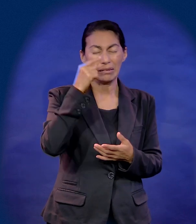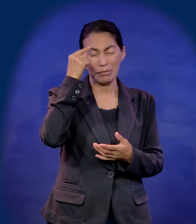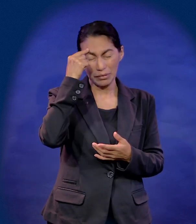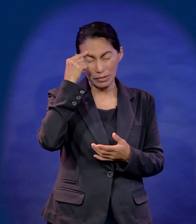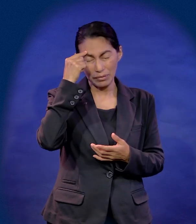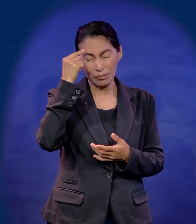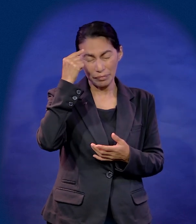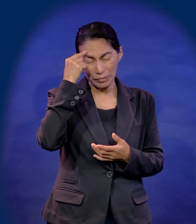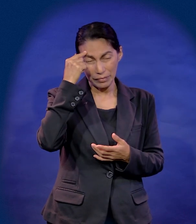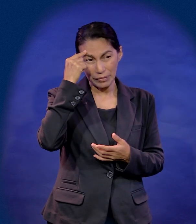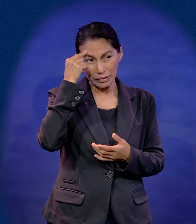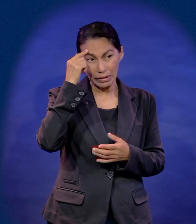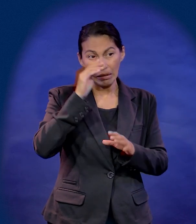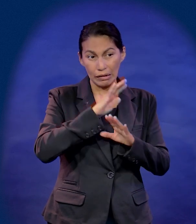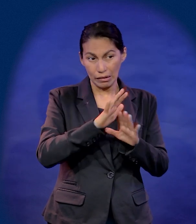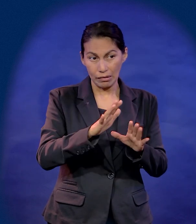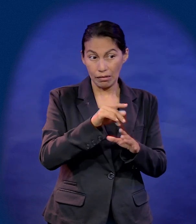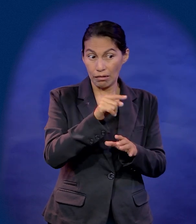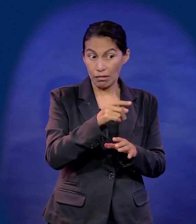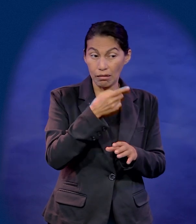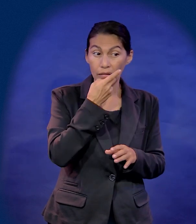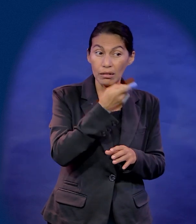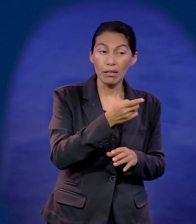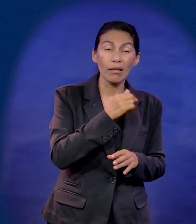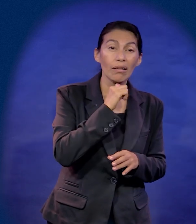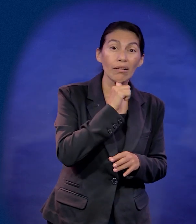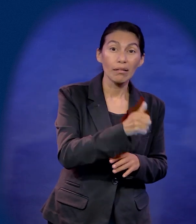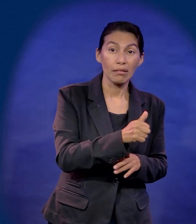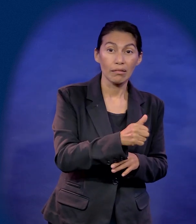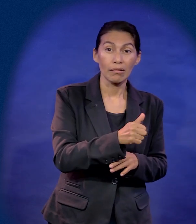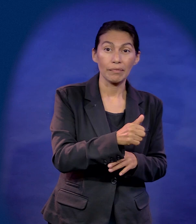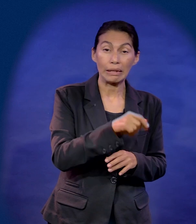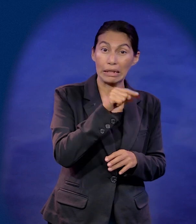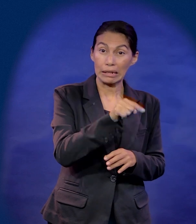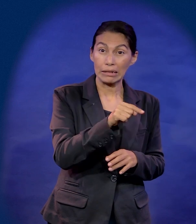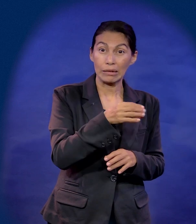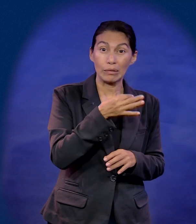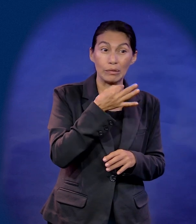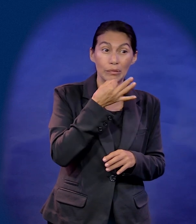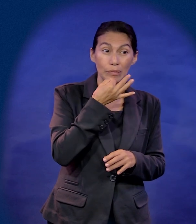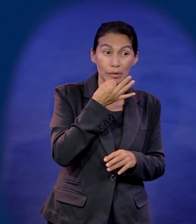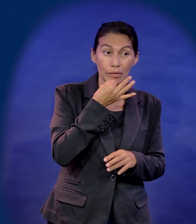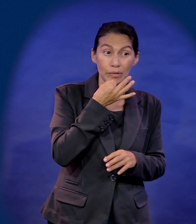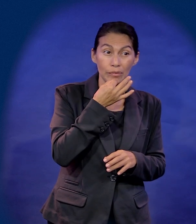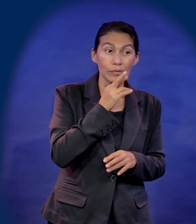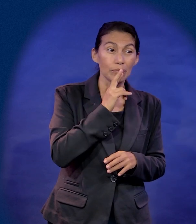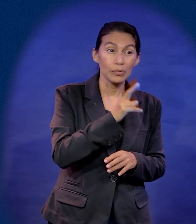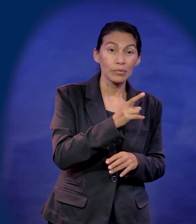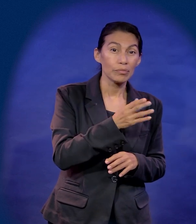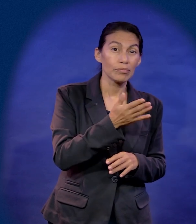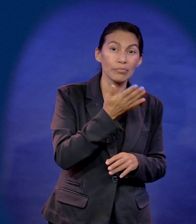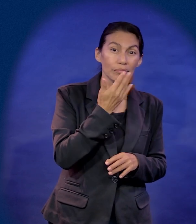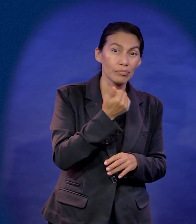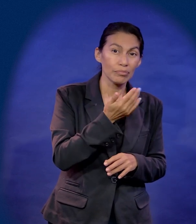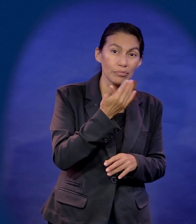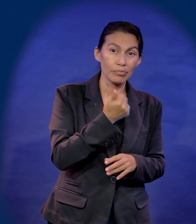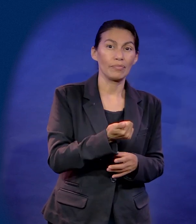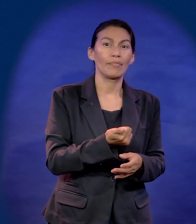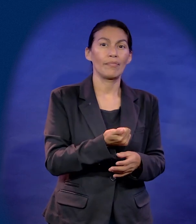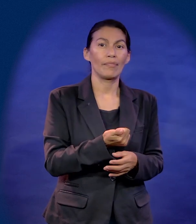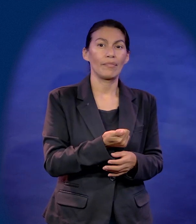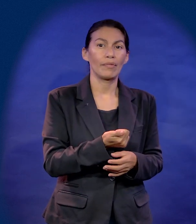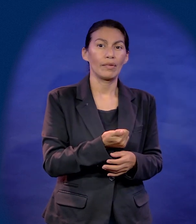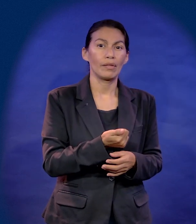pregunta ya se respondió antes. Ya se analizó, ya se buscó, ya, eso ya, ahí no responde nada. Esa pregunta en ese